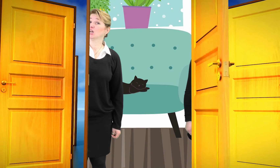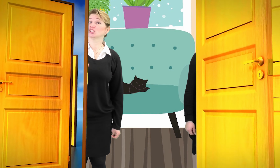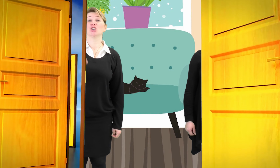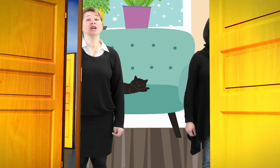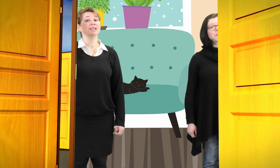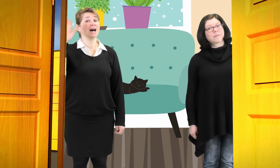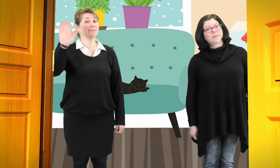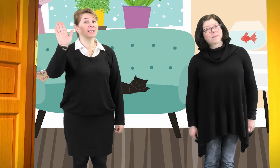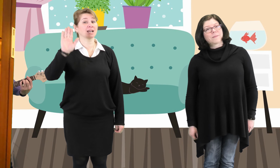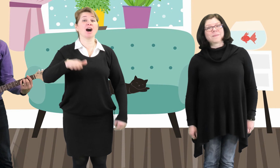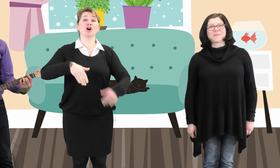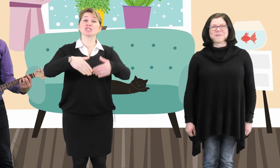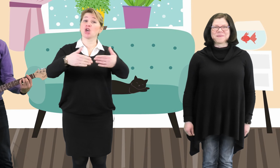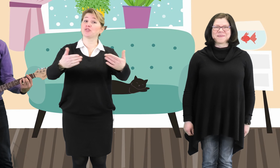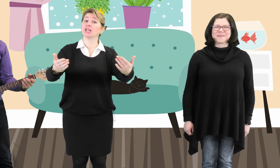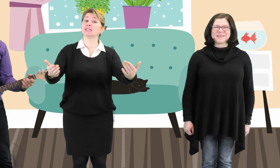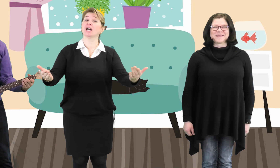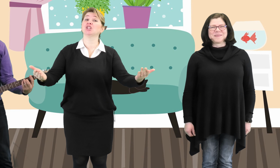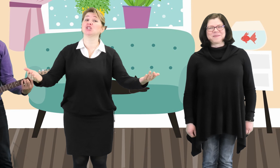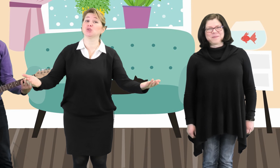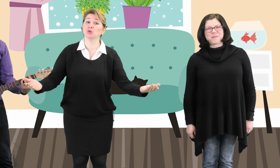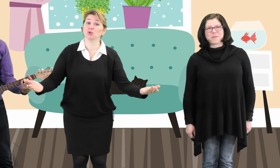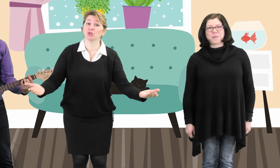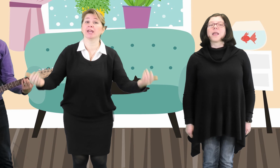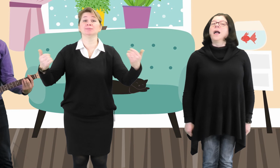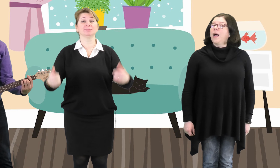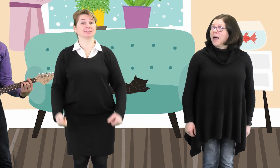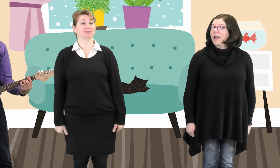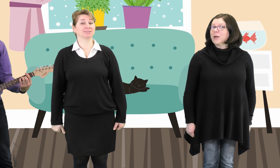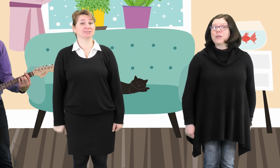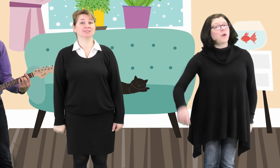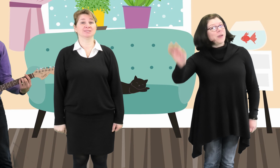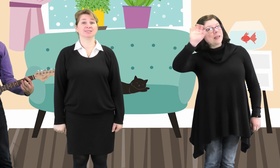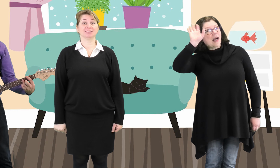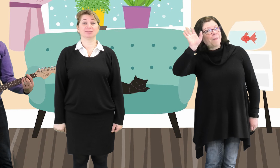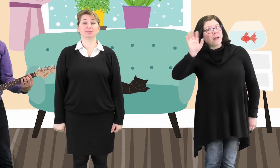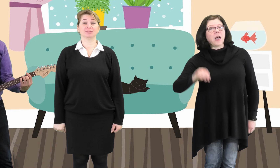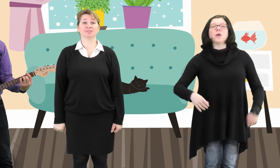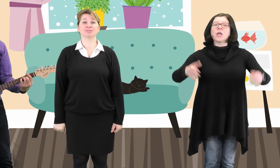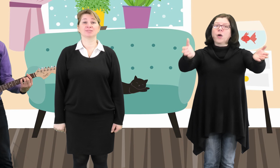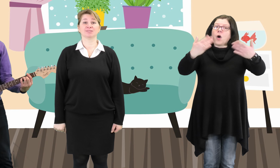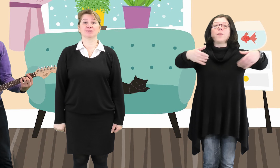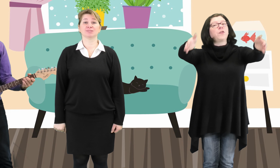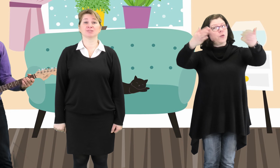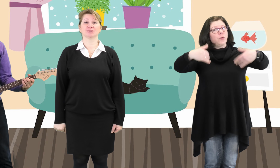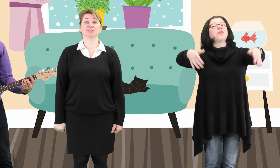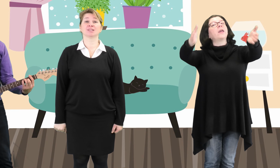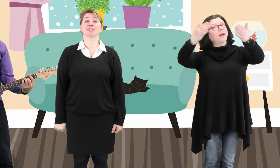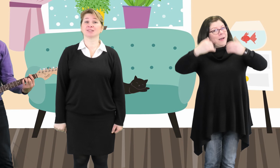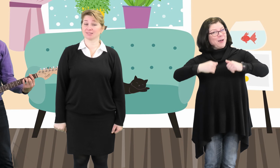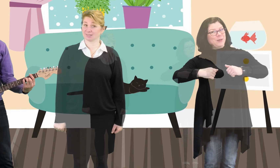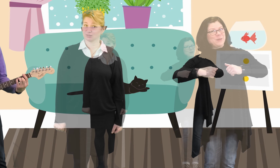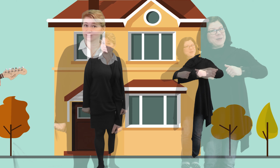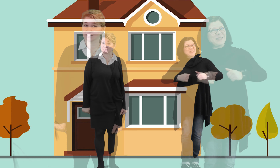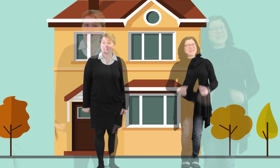Hallo, du im Nachbarnhaus, öffne deine Türe. Hallo, du im Nachbarnhaus, komm zu uns